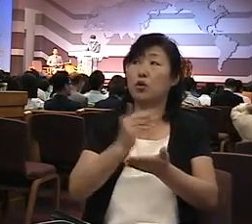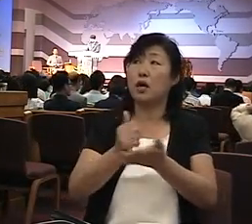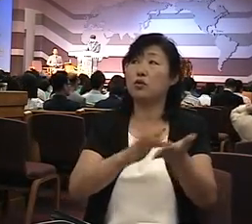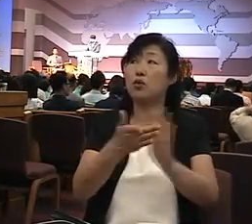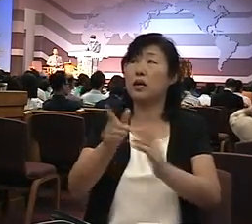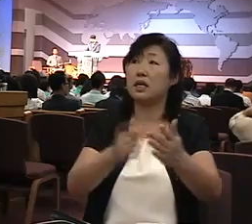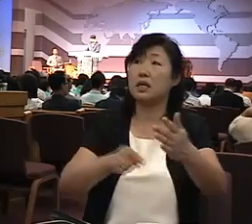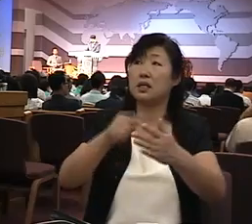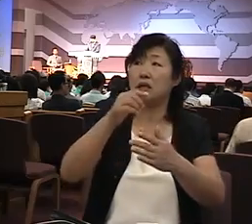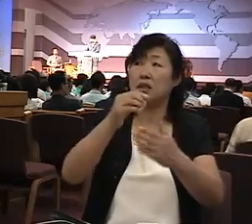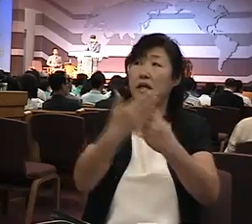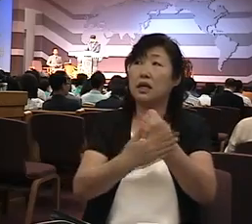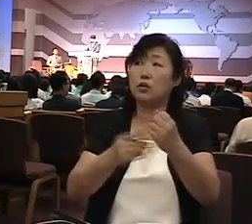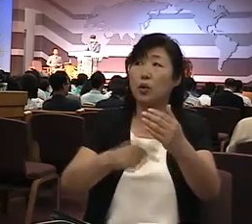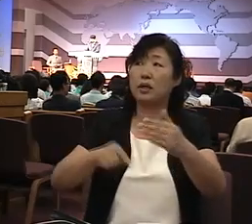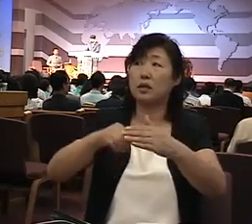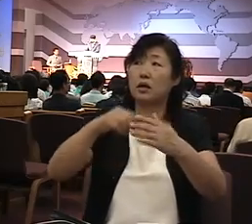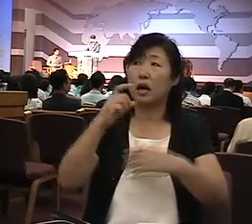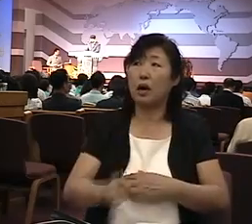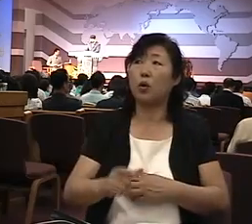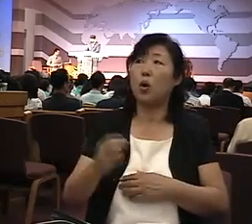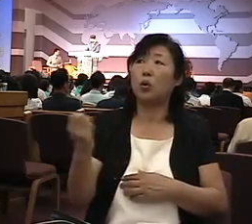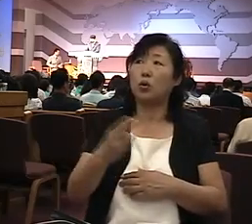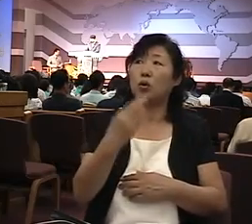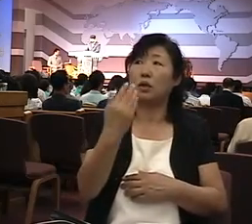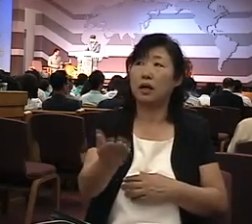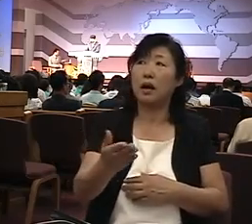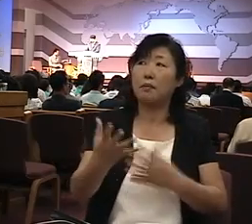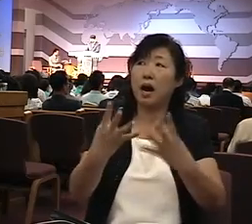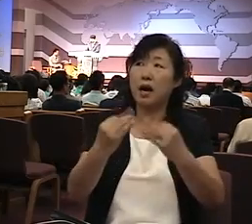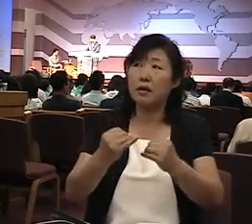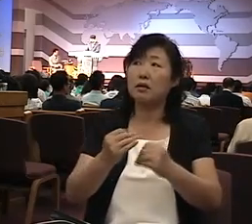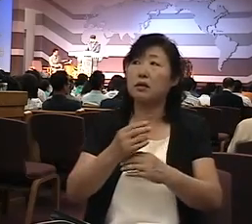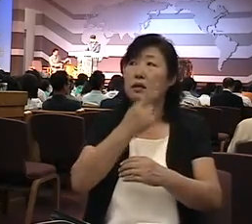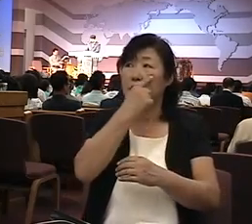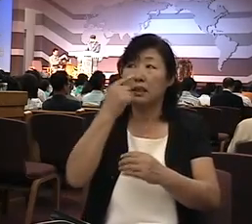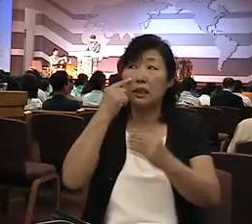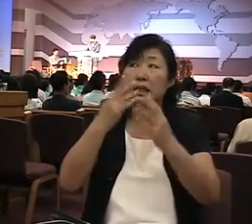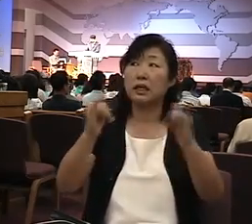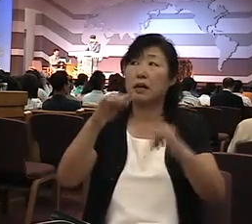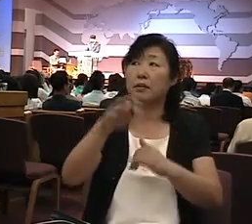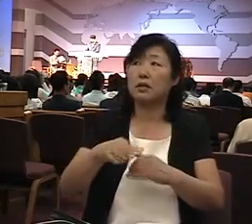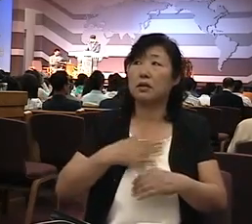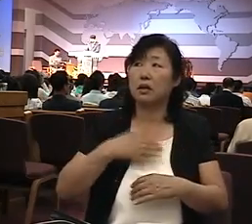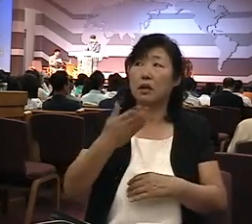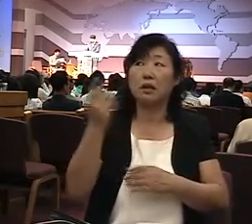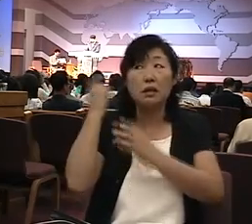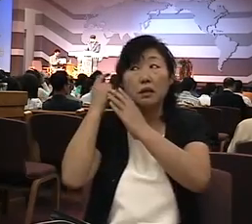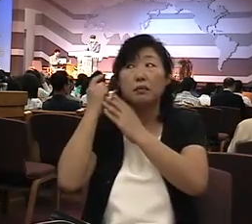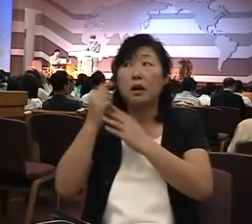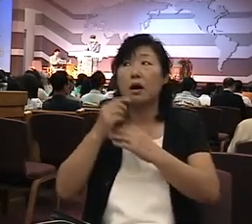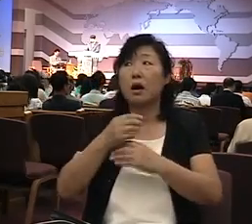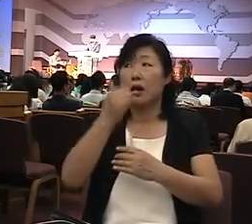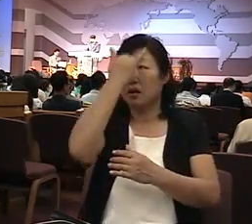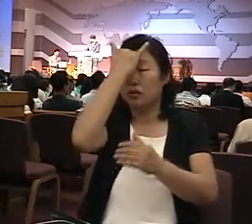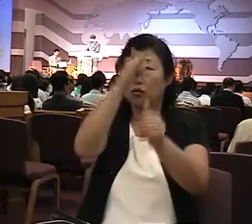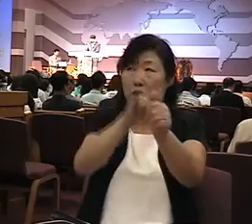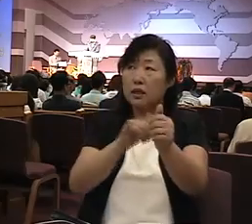예수 안에 있는 은혜 속에서 강하고 또 내가 많은 증인 앞에서 내게 들은 말을 충성된 사람들에게